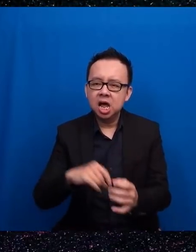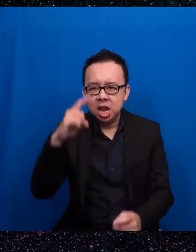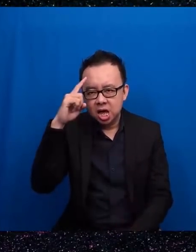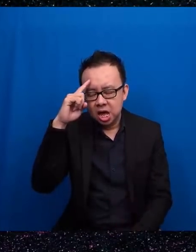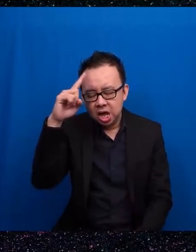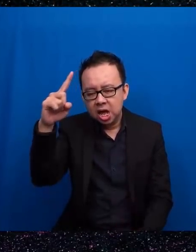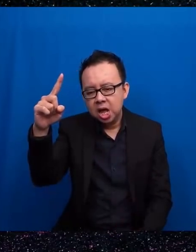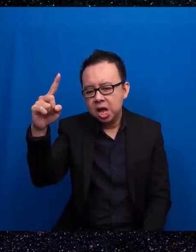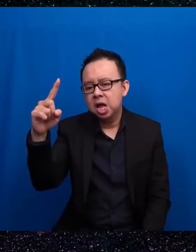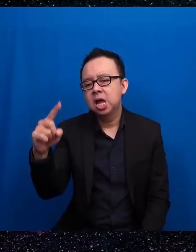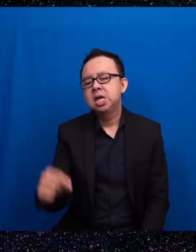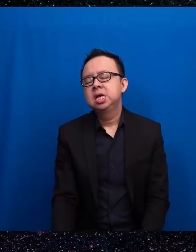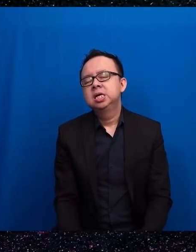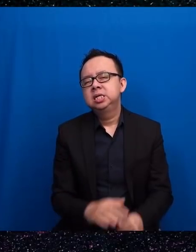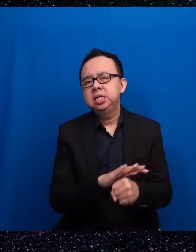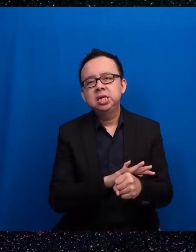Janji Allah